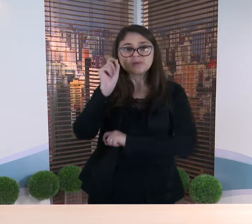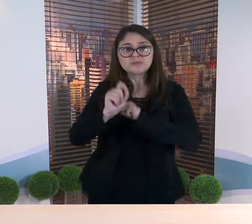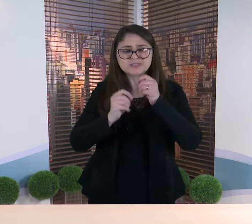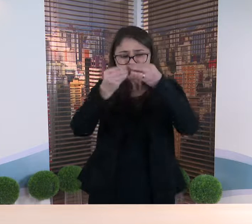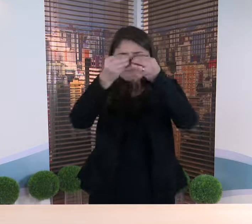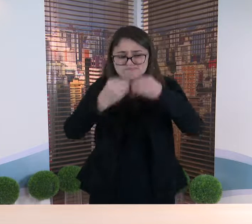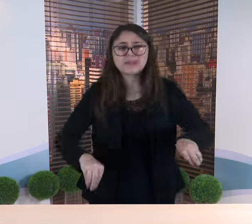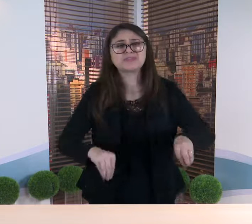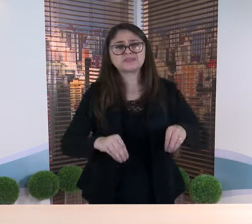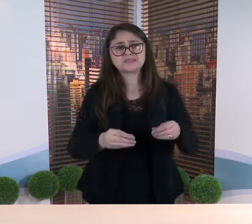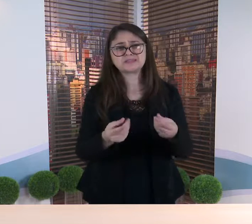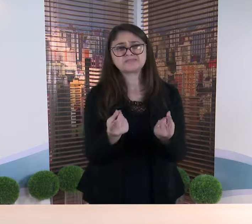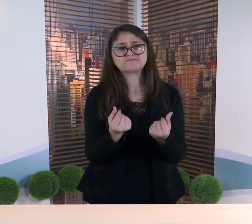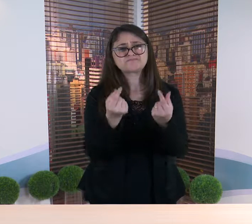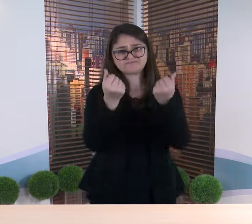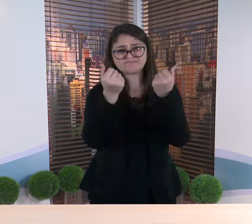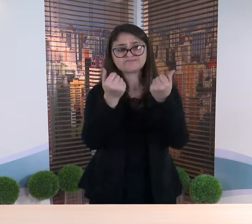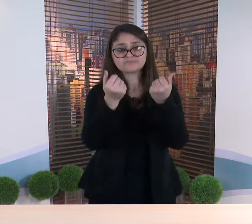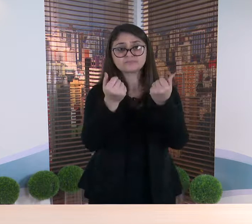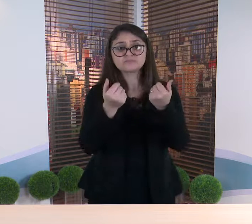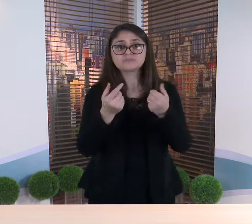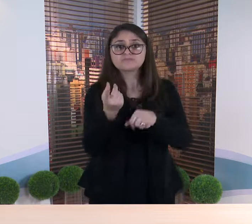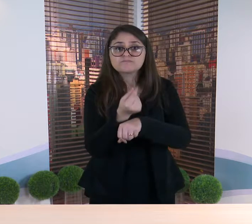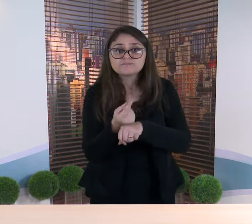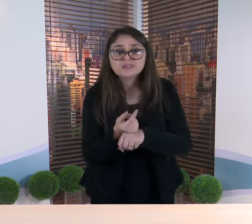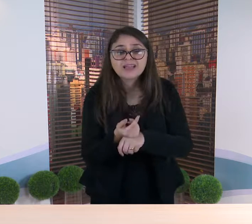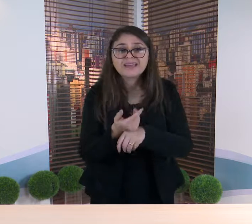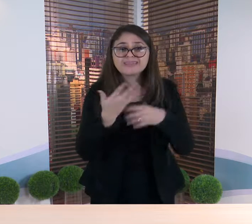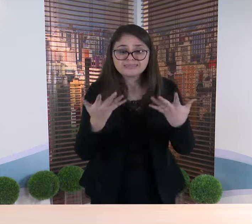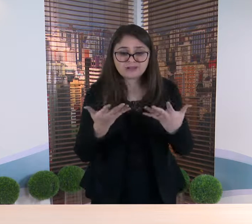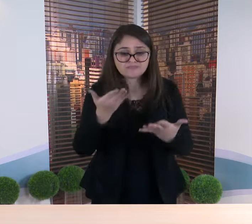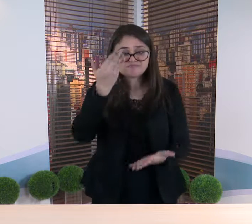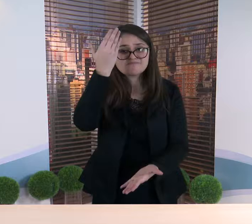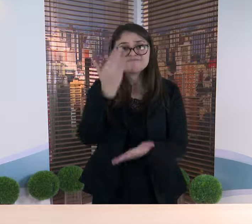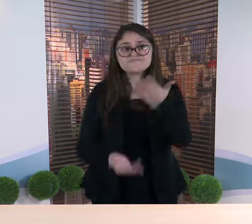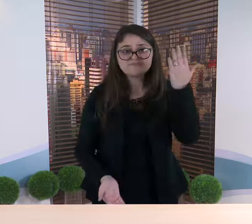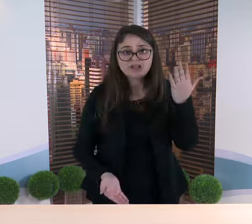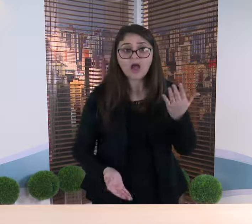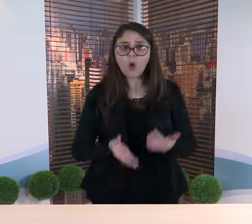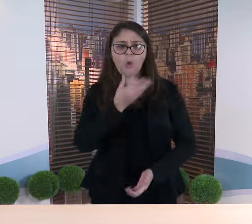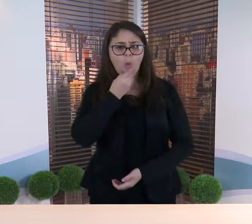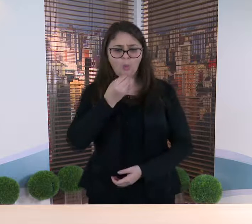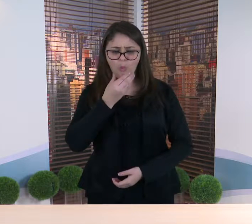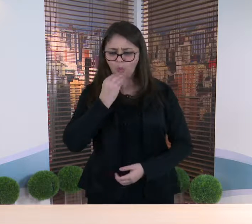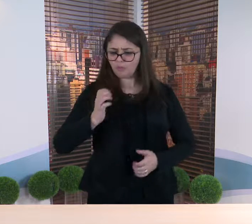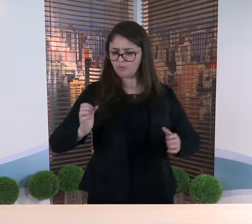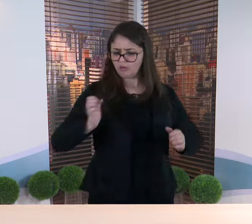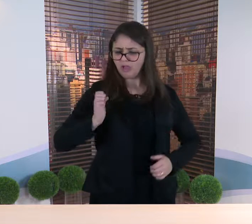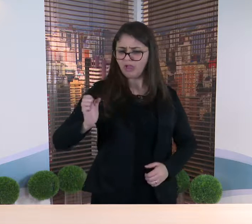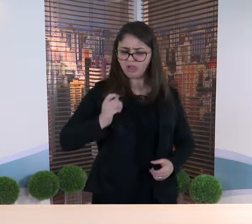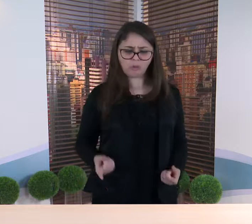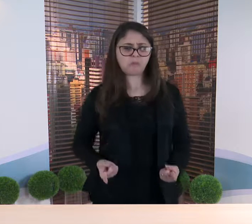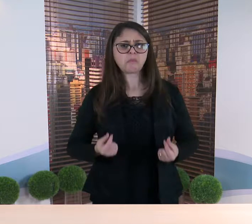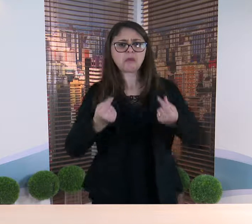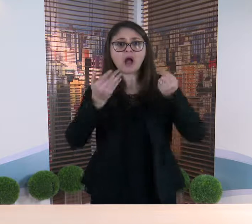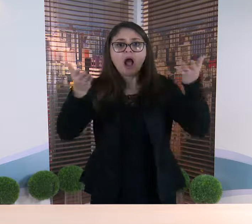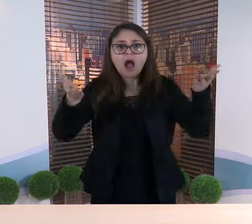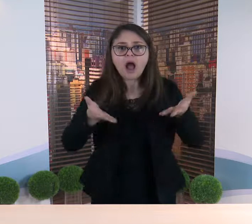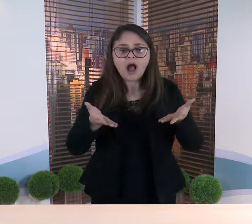prejuízo financeiro. O negócio de Jó quebrou. Aquele homem rico e próspero agora está